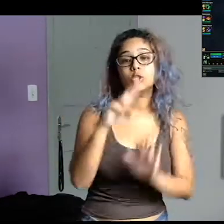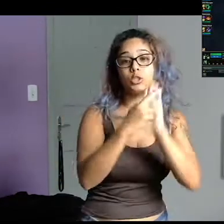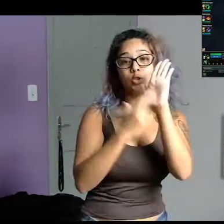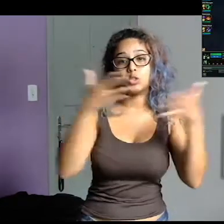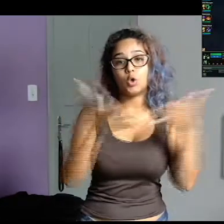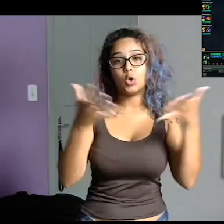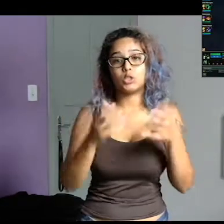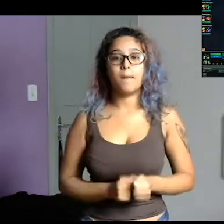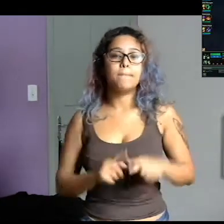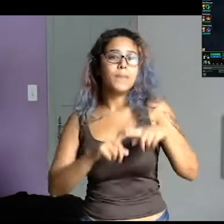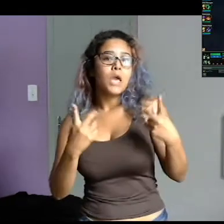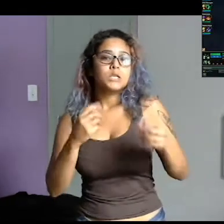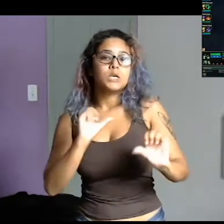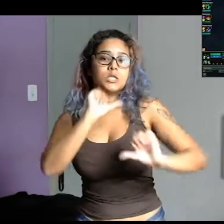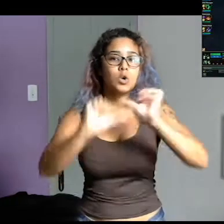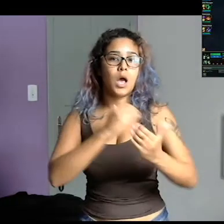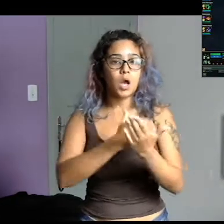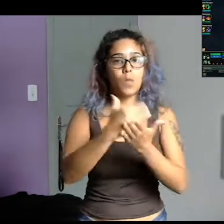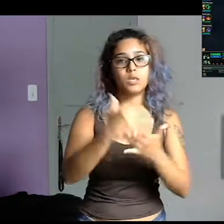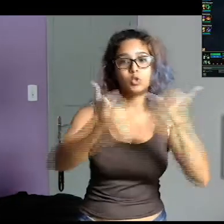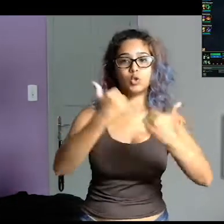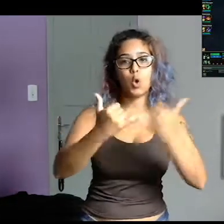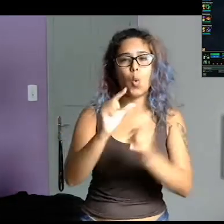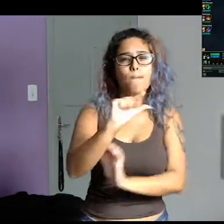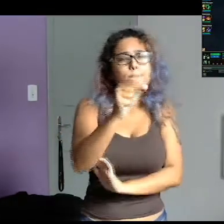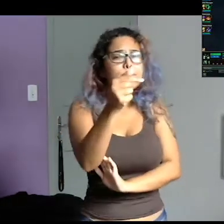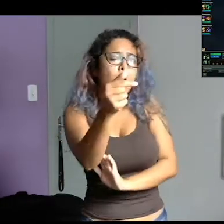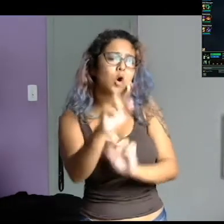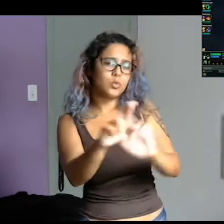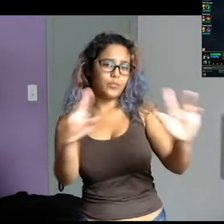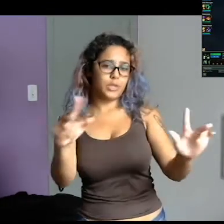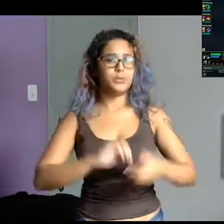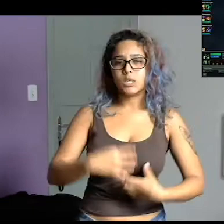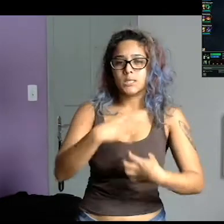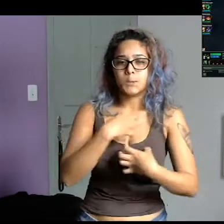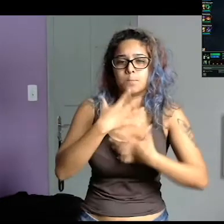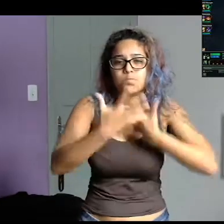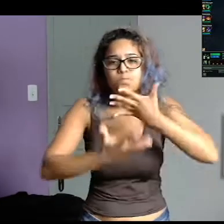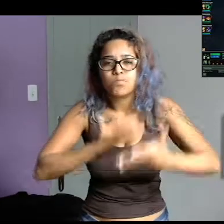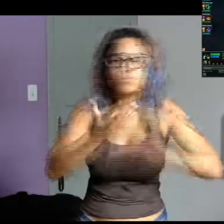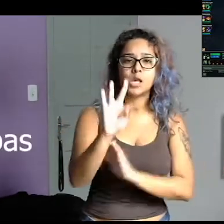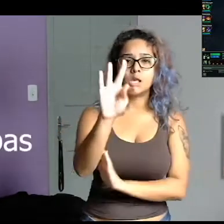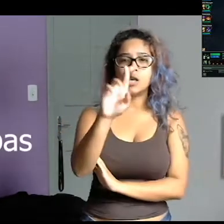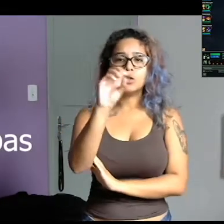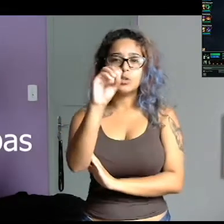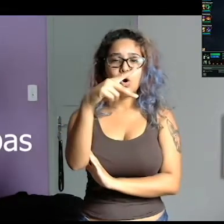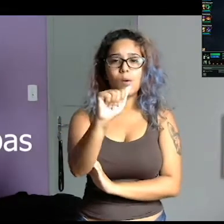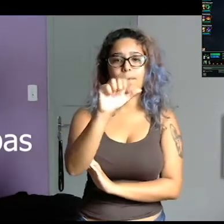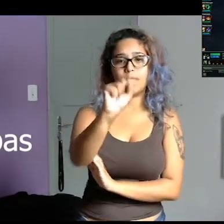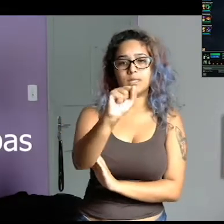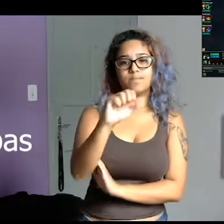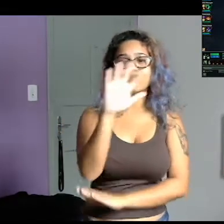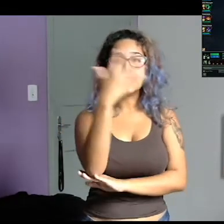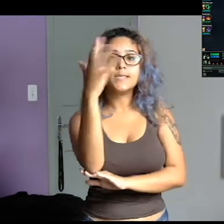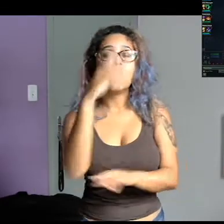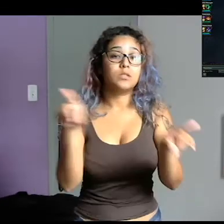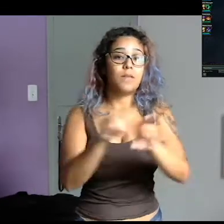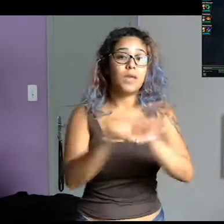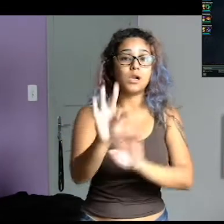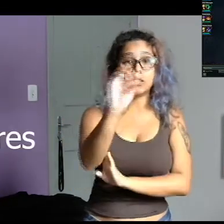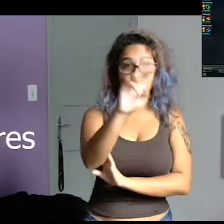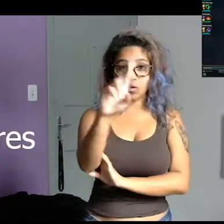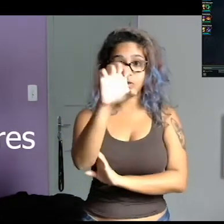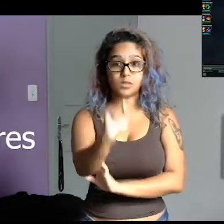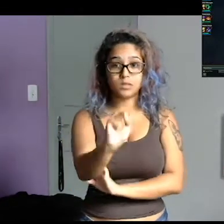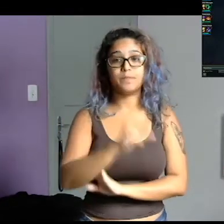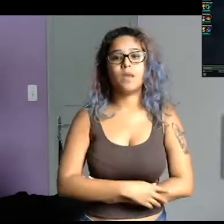gente já tem hoje, só que em troca, o começo do jogo vai ser um pouco diferente. A dinâmica de como você lida com as tropas, com a selva e até mesmo com as